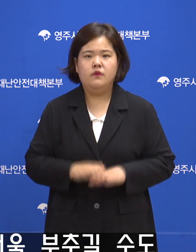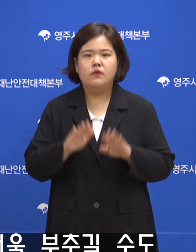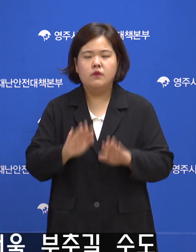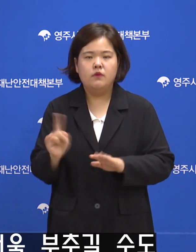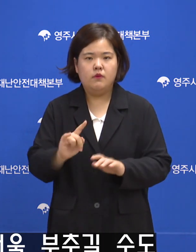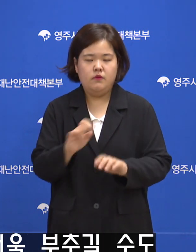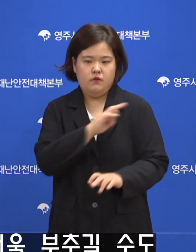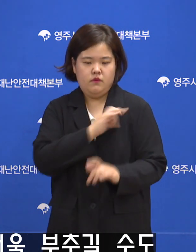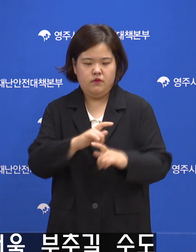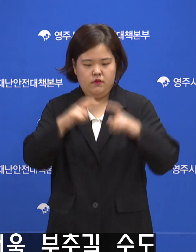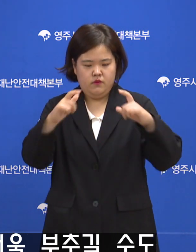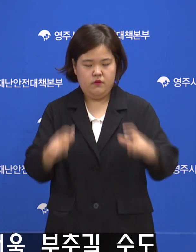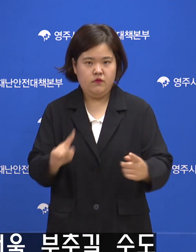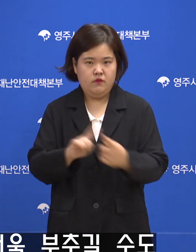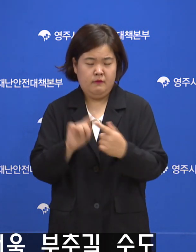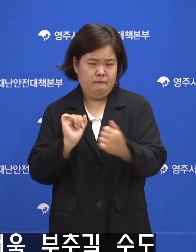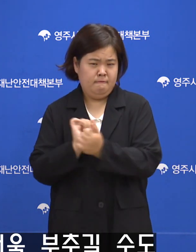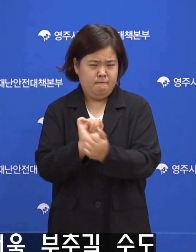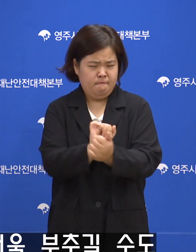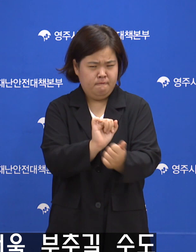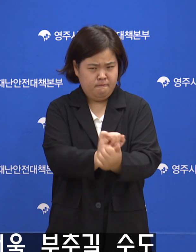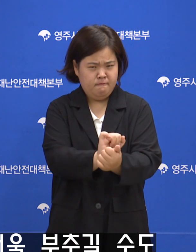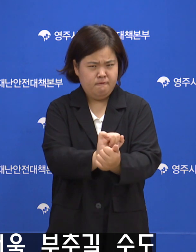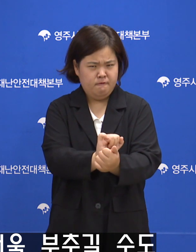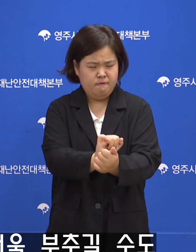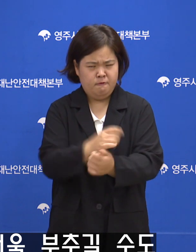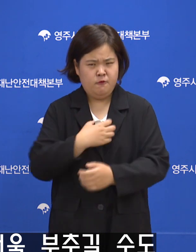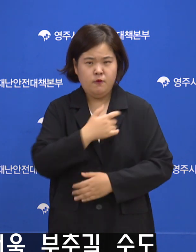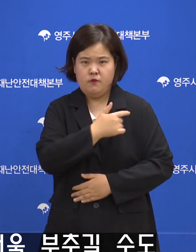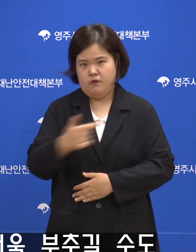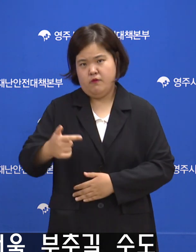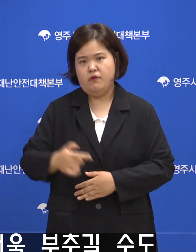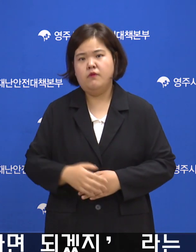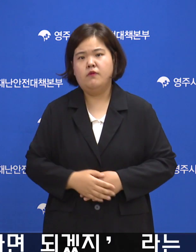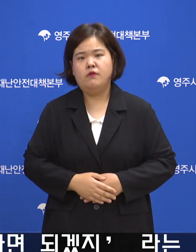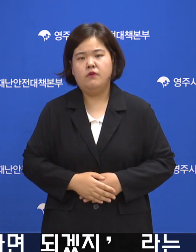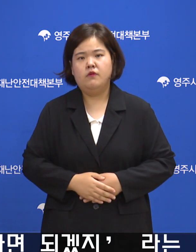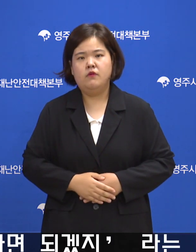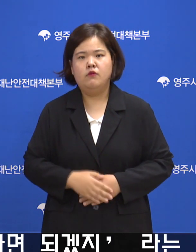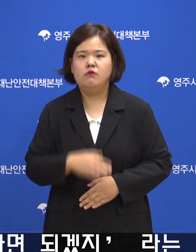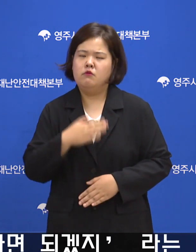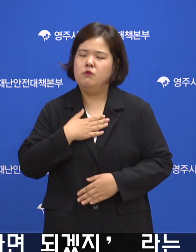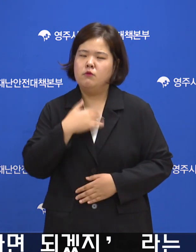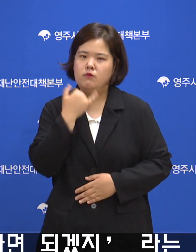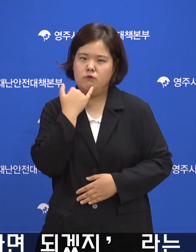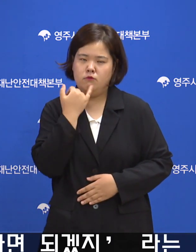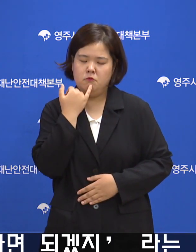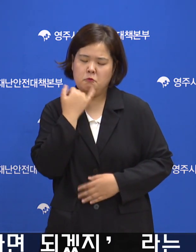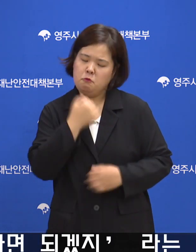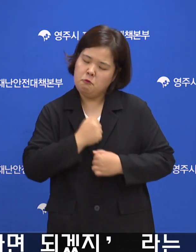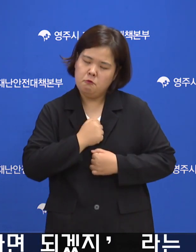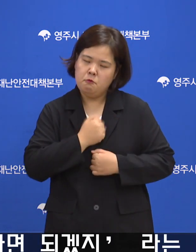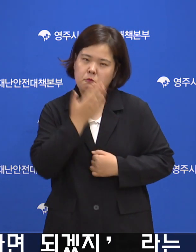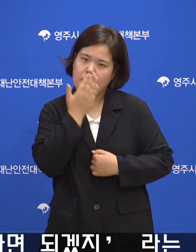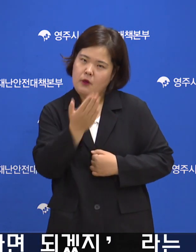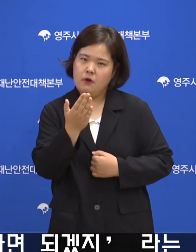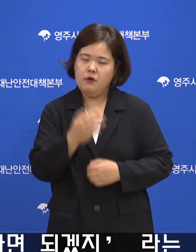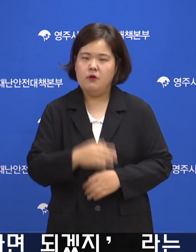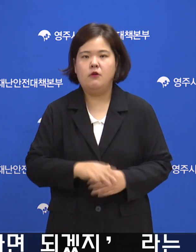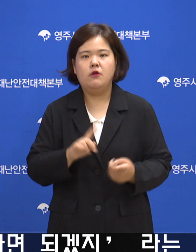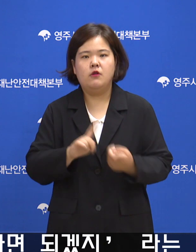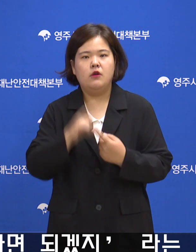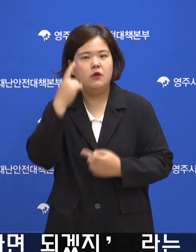이는 지역 내 감염을 더욱 부추길 수도 있습니다. 우리는 괜찮겠지, 조심하면